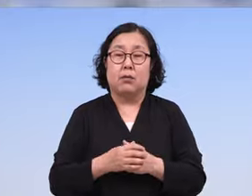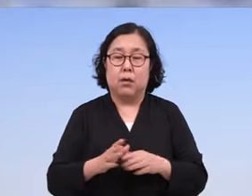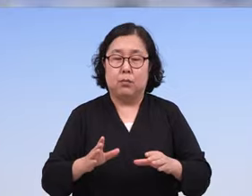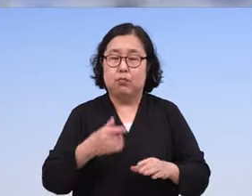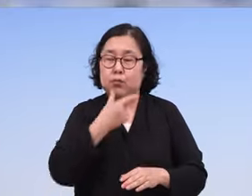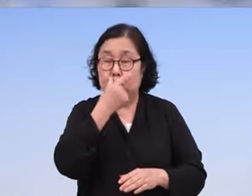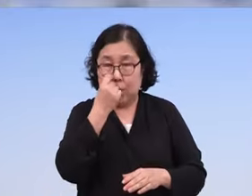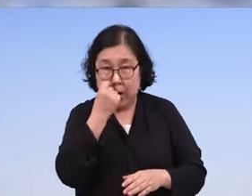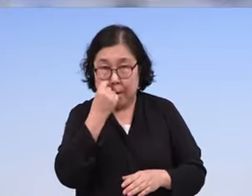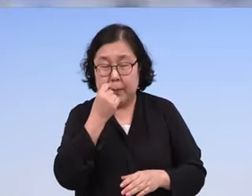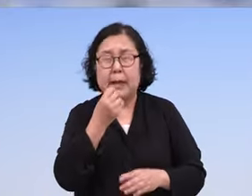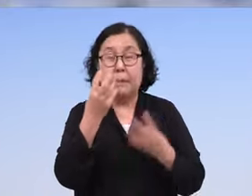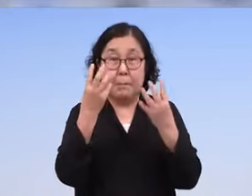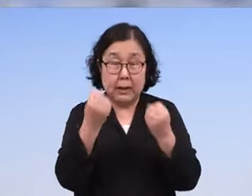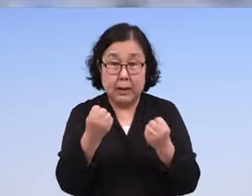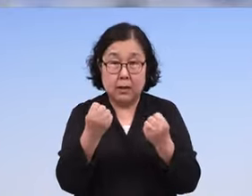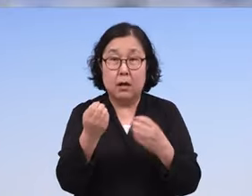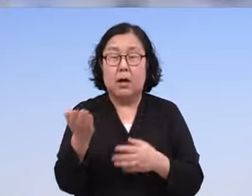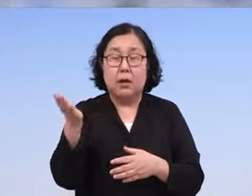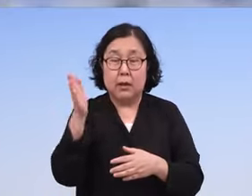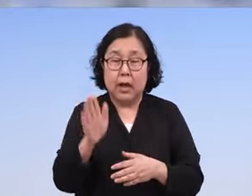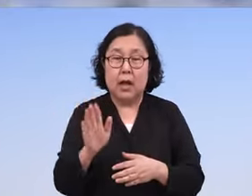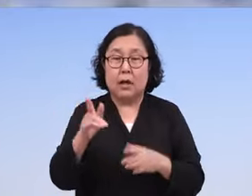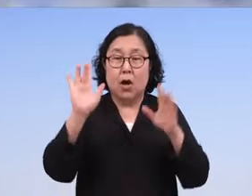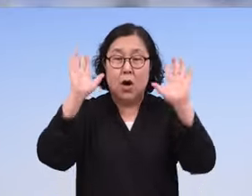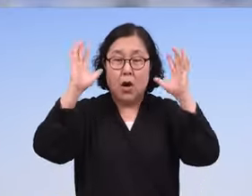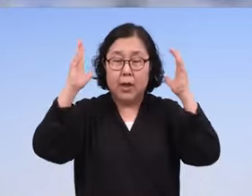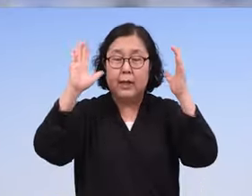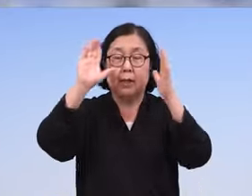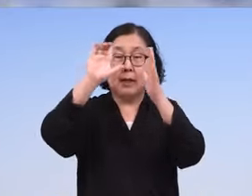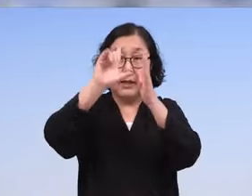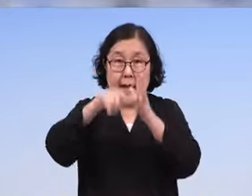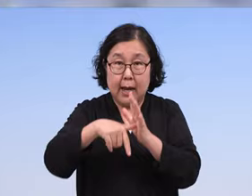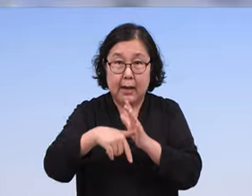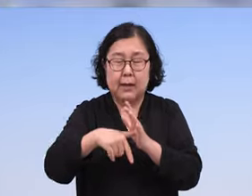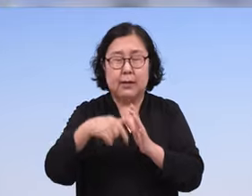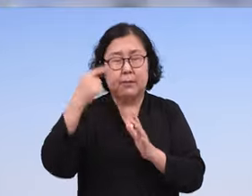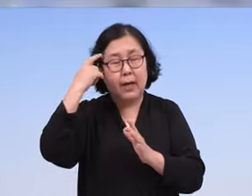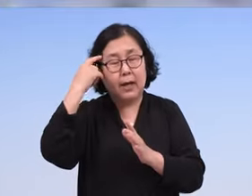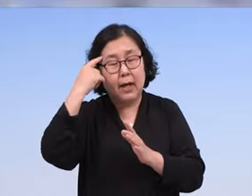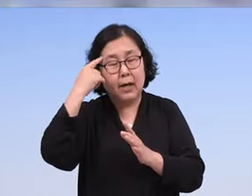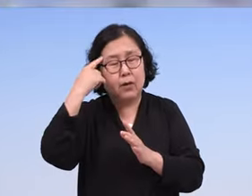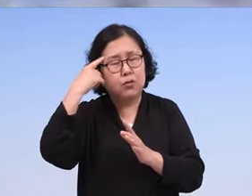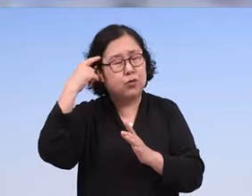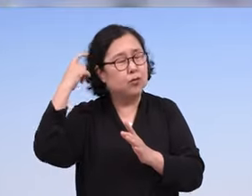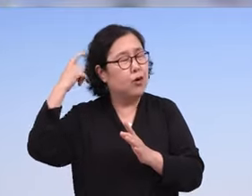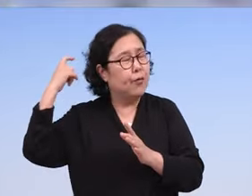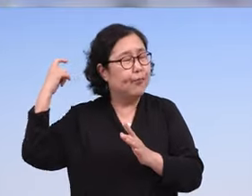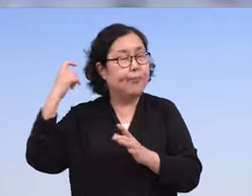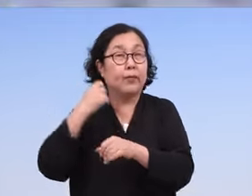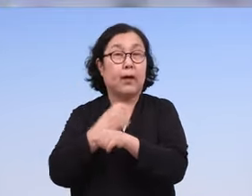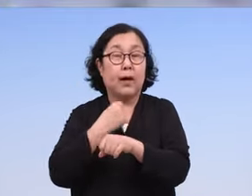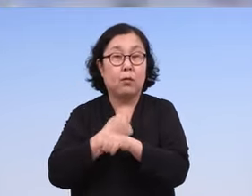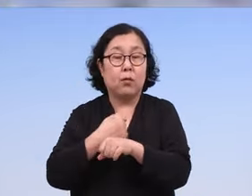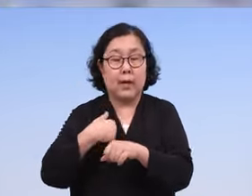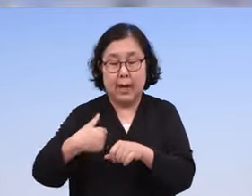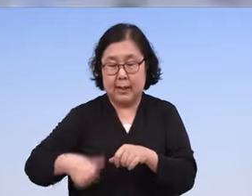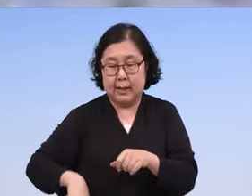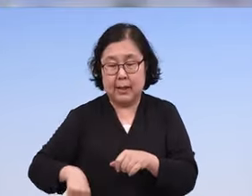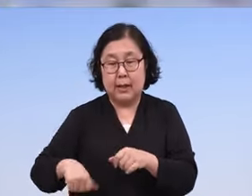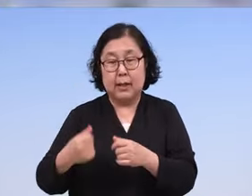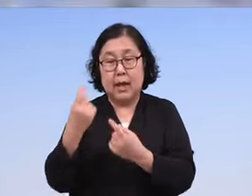늘 우리는 그 결핍이 많았는데, 그런데 제가 그 어린 시절을 떠올려보고 또 제 아들을